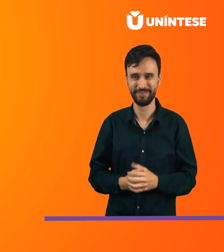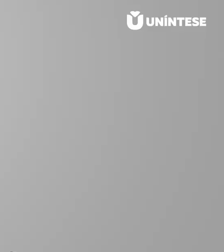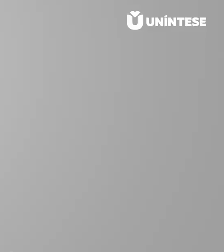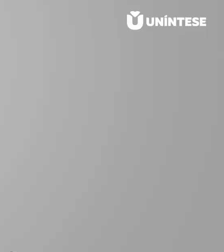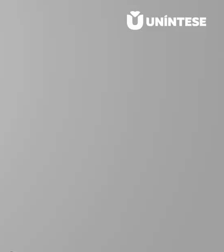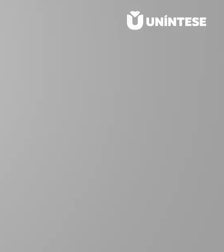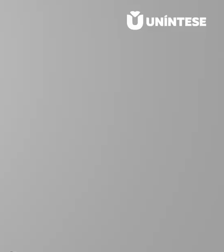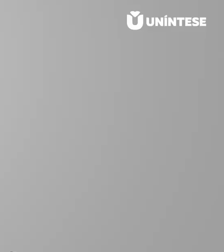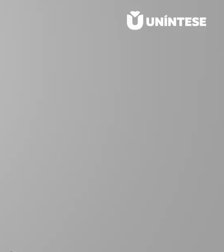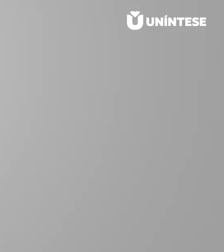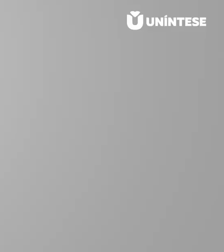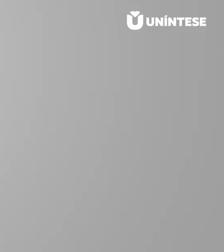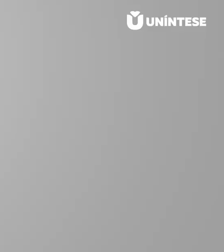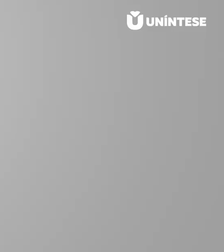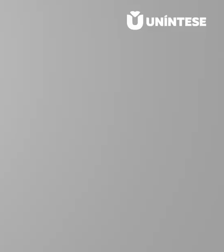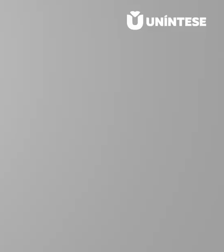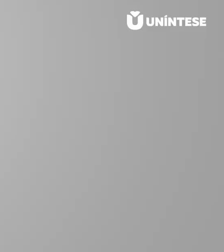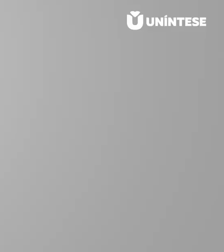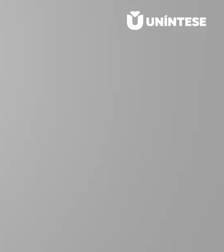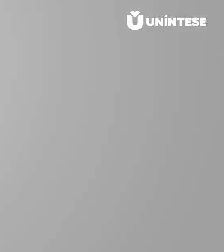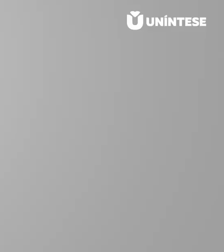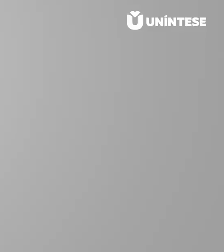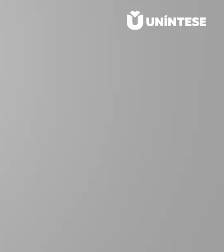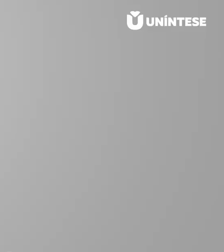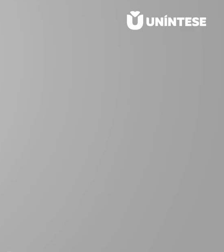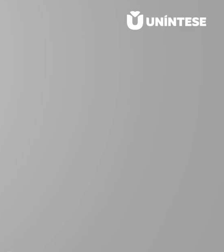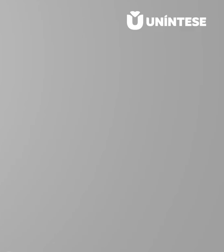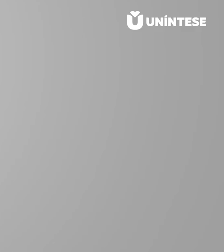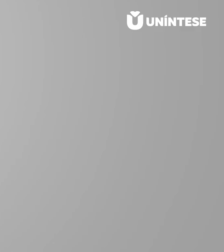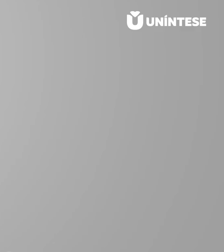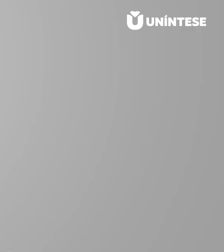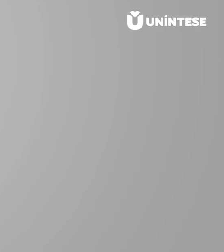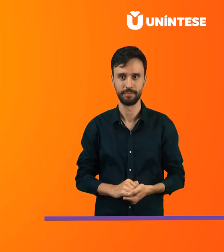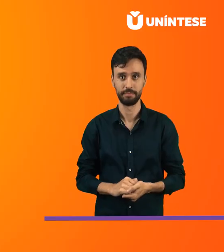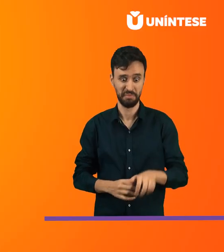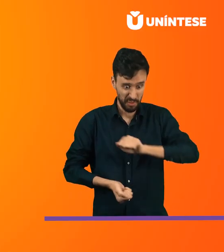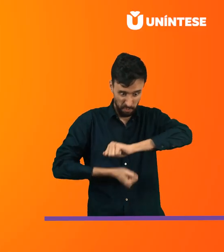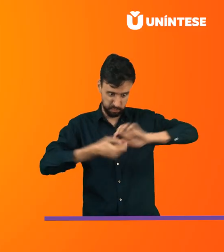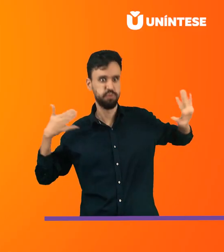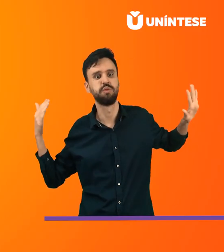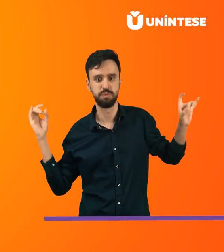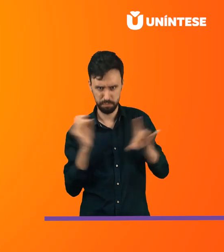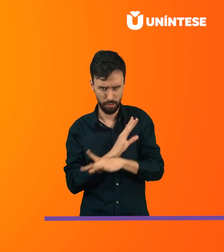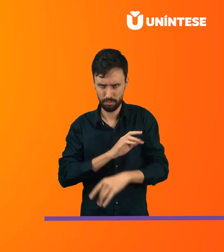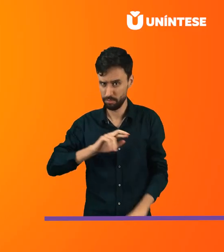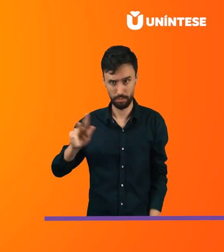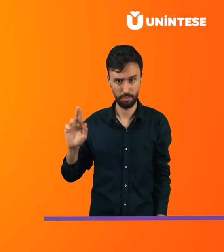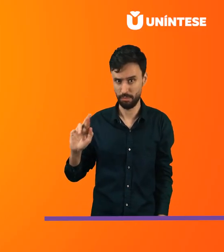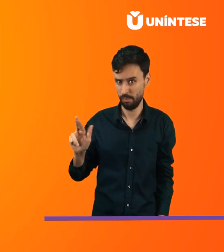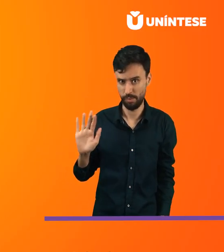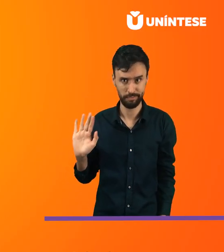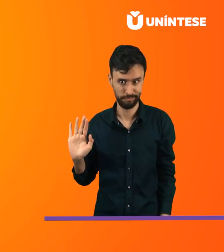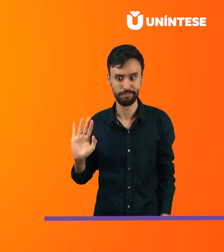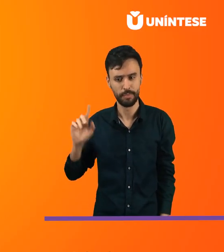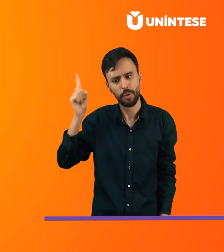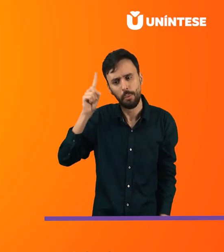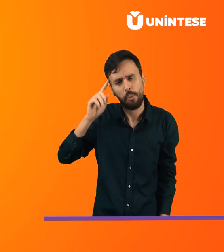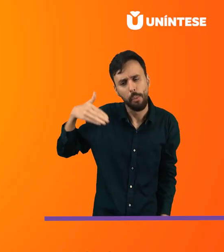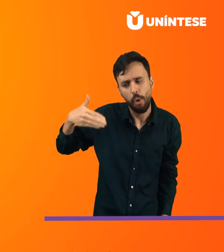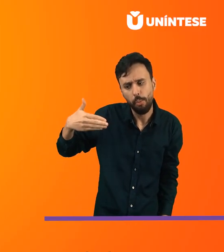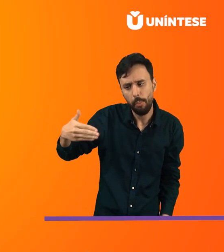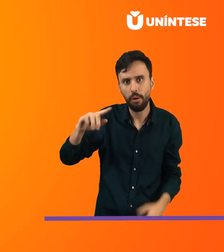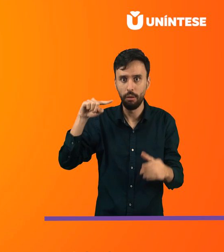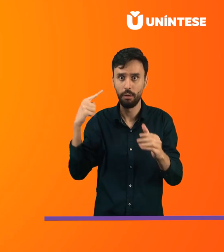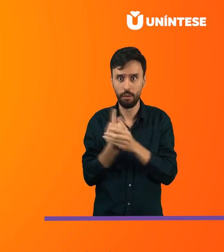surdo hoje. Oi, surdo. E aí? Papum. Conversamos. Conversamos. Virei fluente. Não vai acontecer. Tem que ser algo